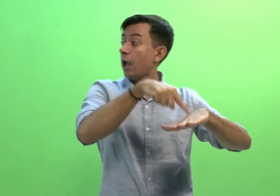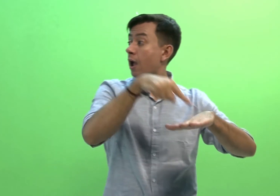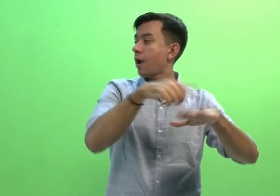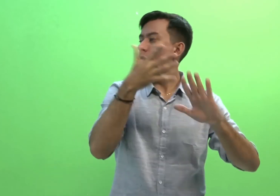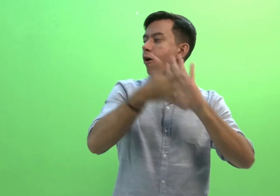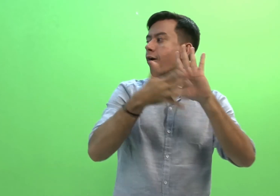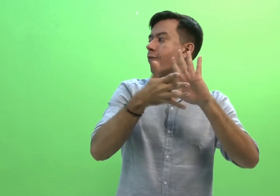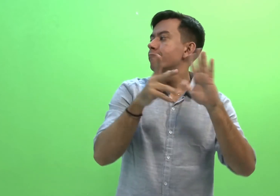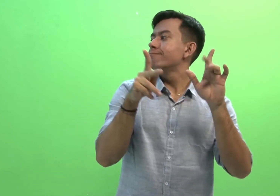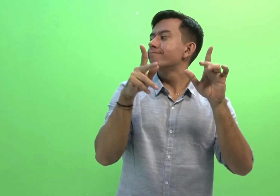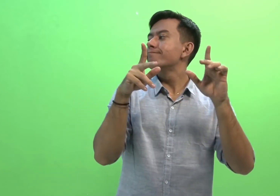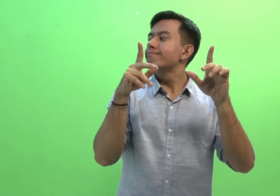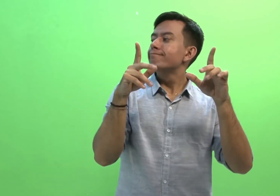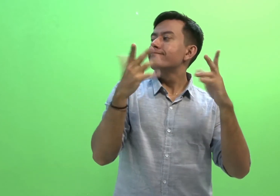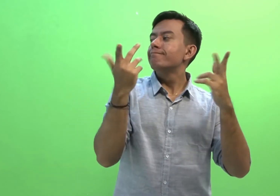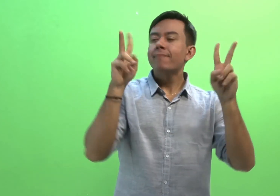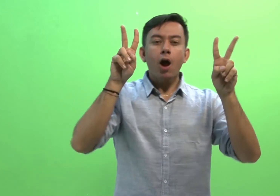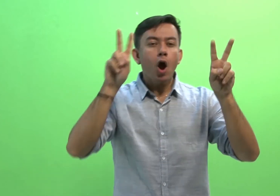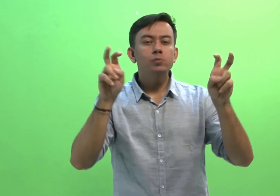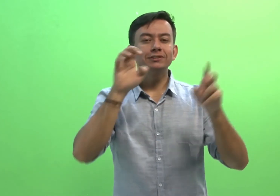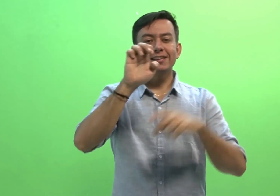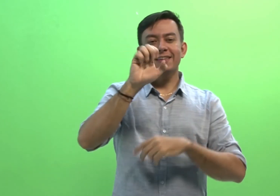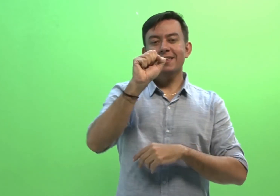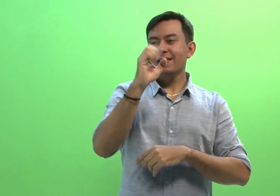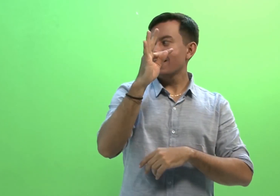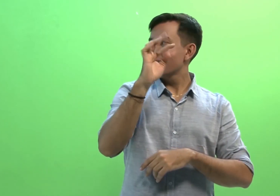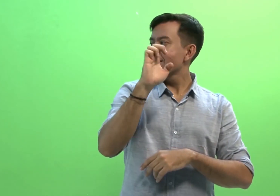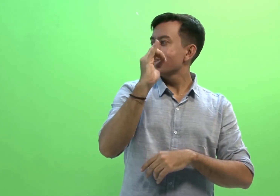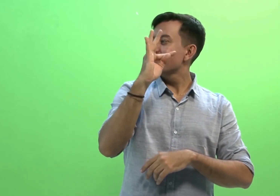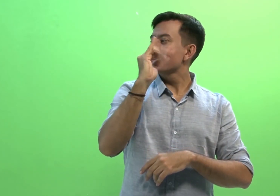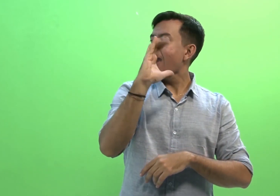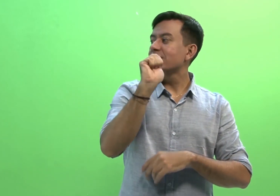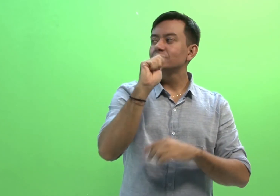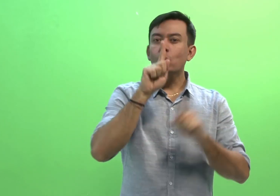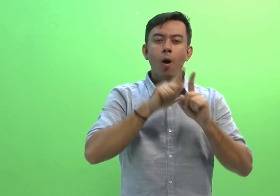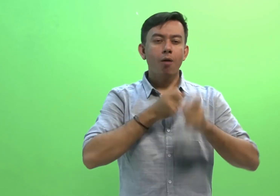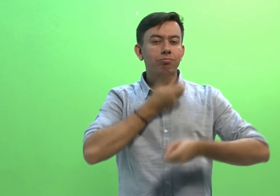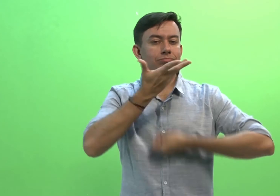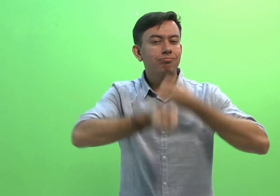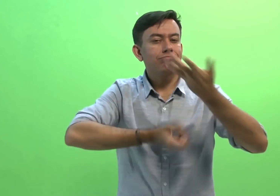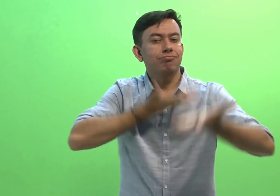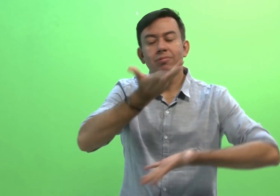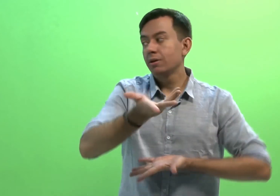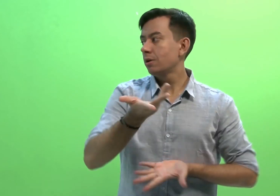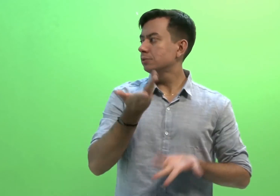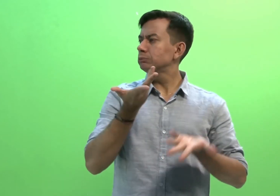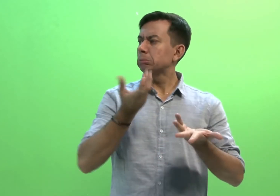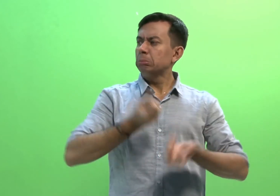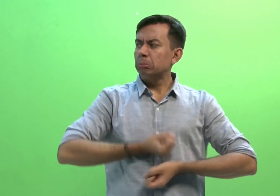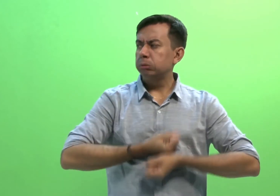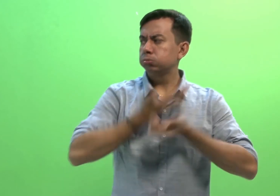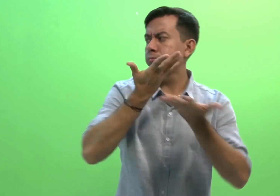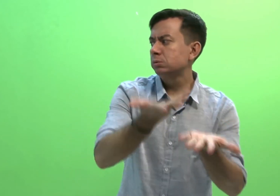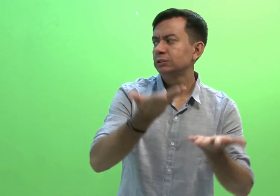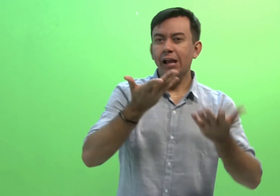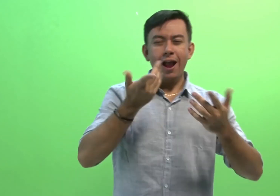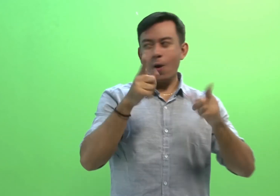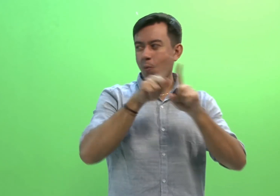expressa de modo mais organizado, e como se tivesse uma estética e uma produção